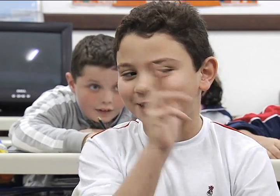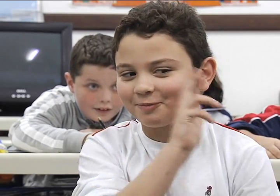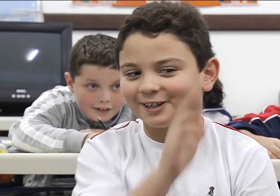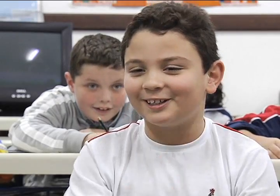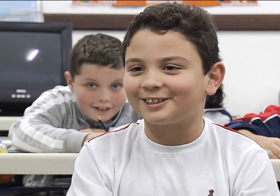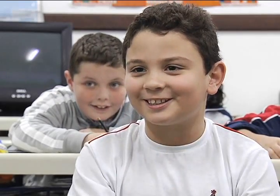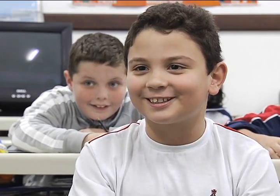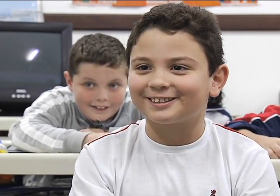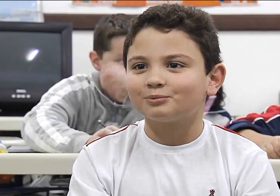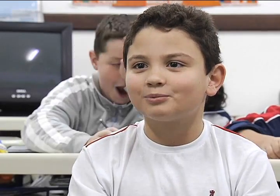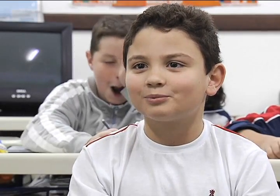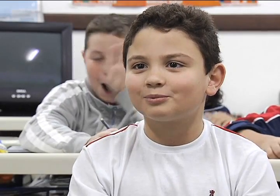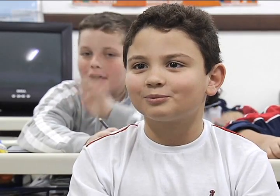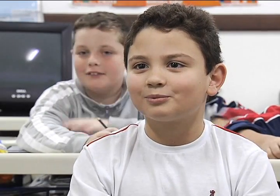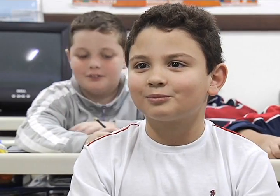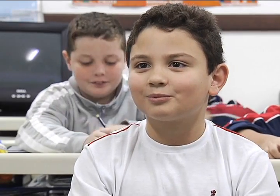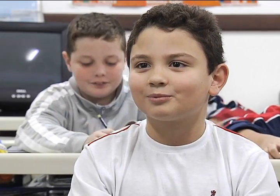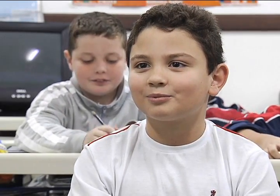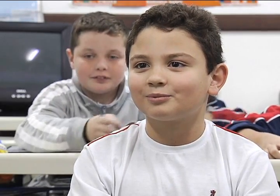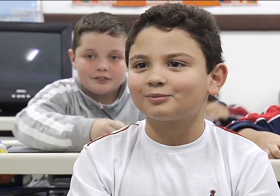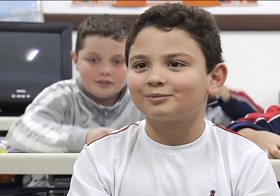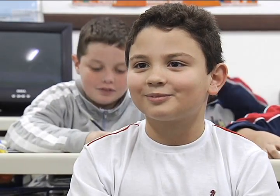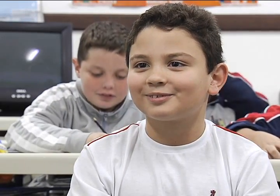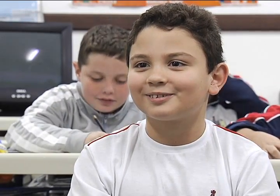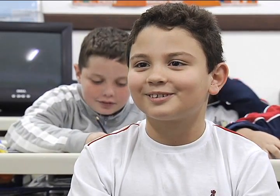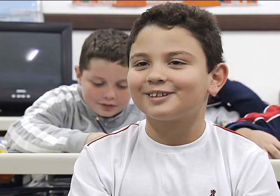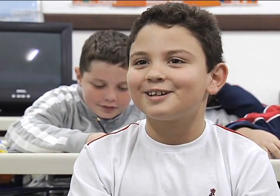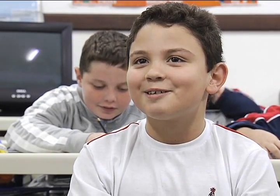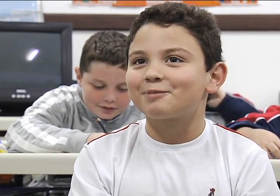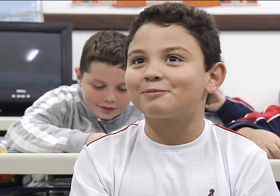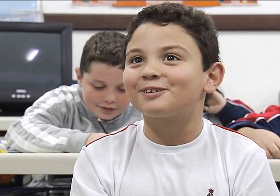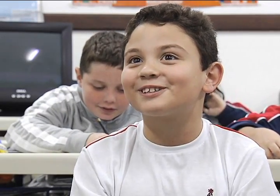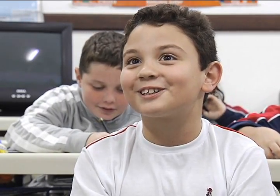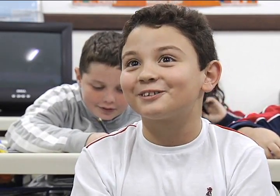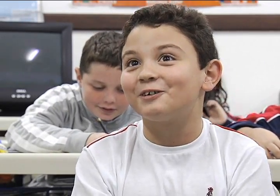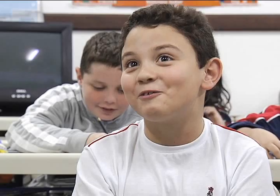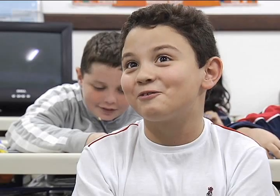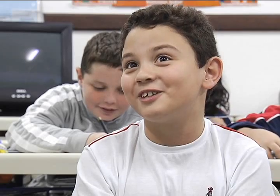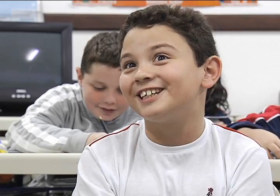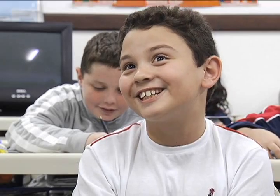para ele assim. Por que você conversa na sala usando Libras? Para a professora não ouvir.